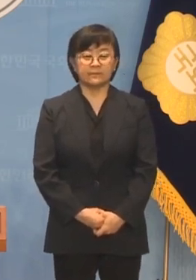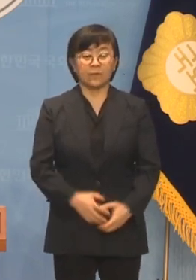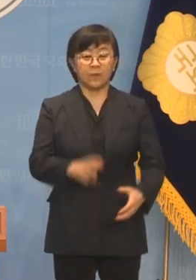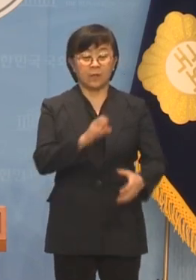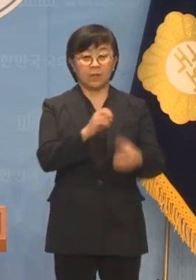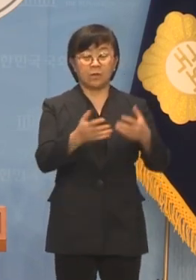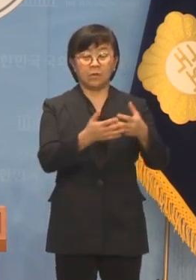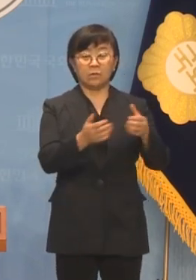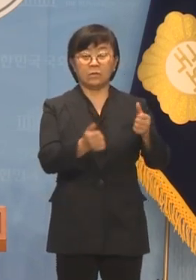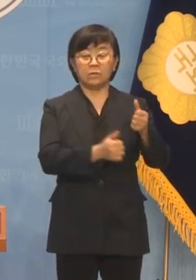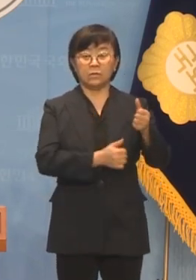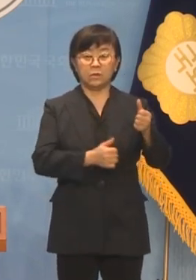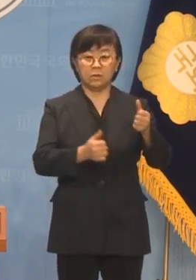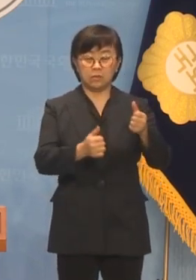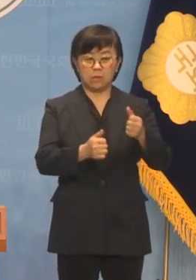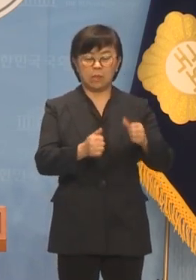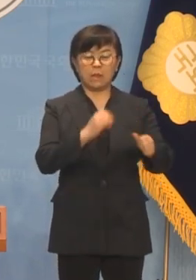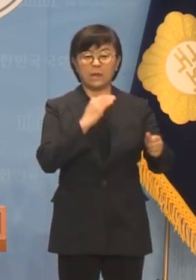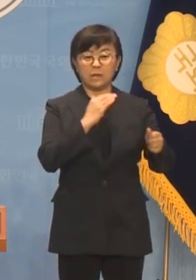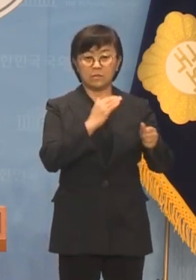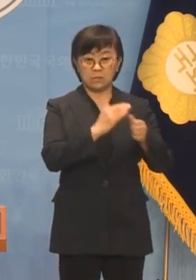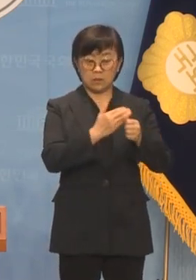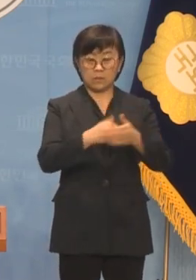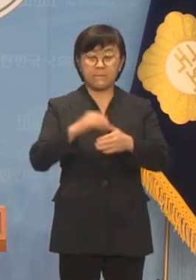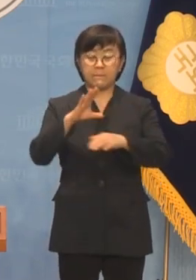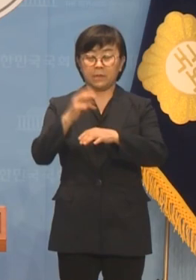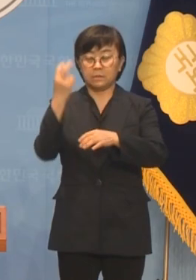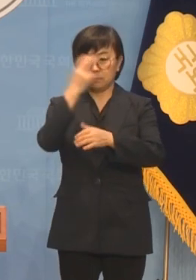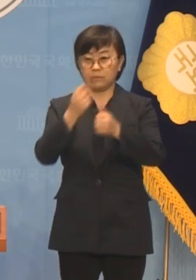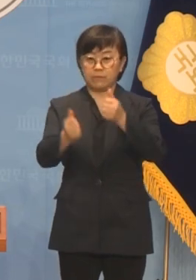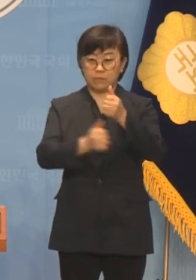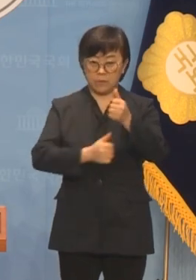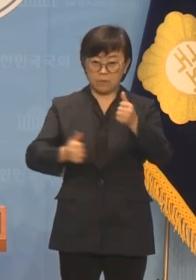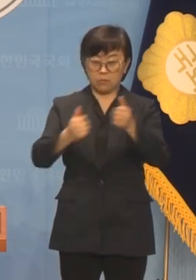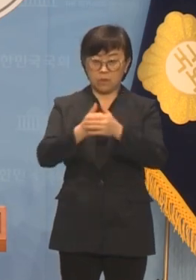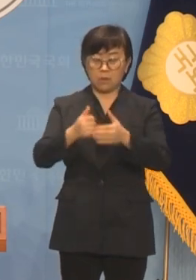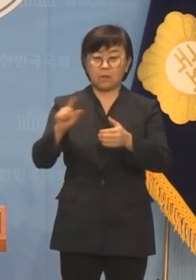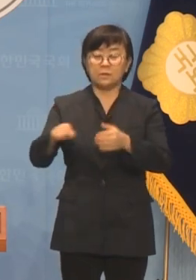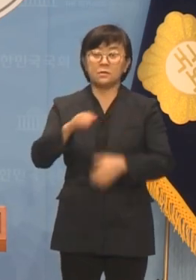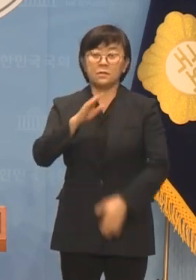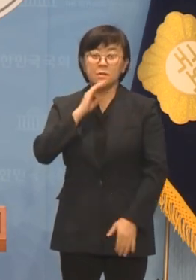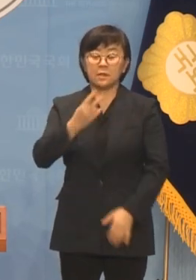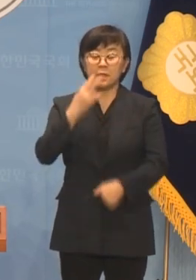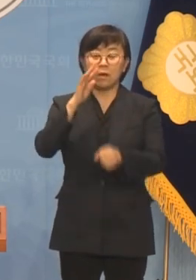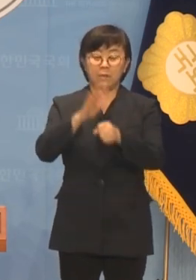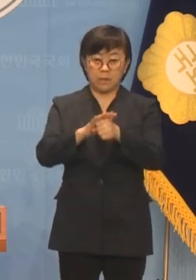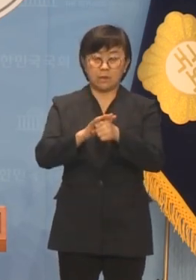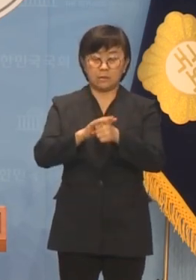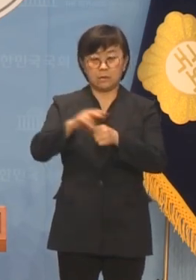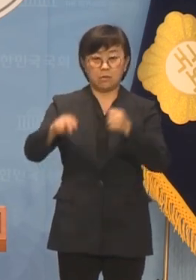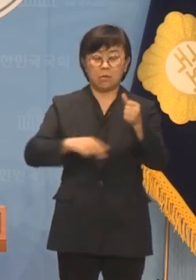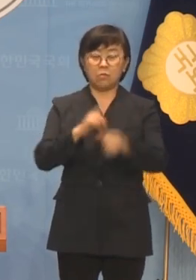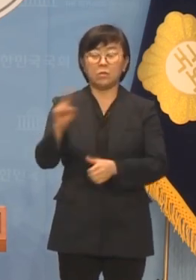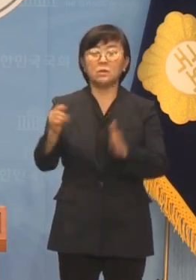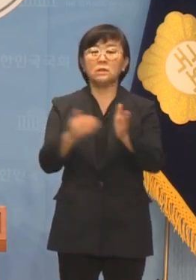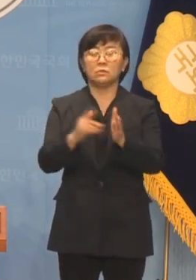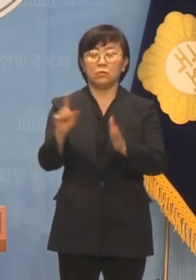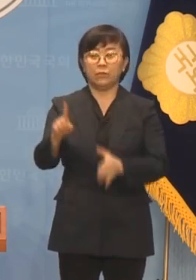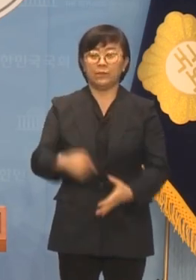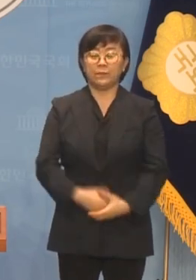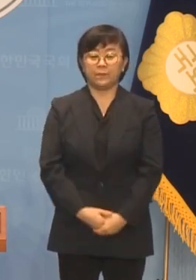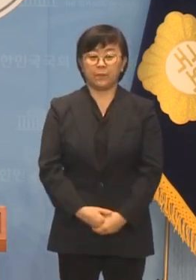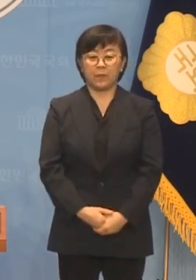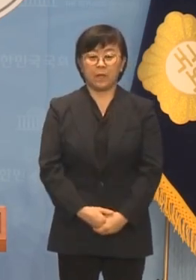야권위원 해초관을 의결한 방심위, 유일임 위원장의 적반하장은 어디가 끝입니까?